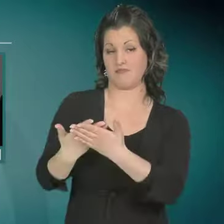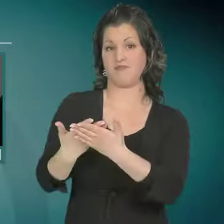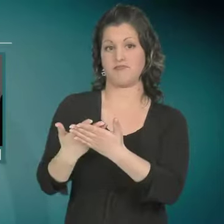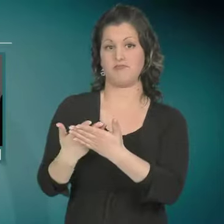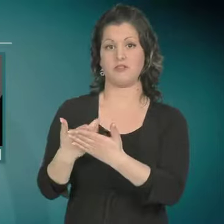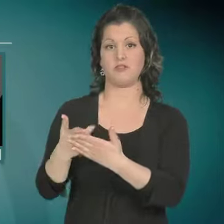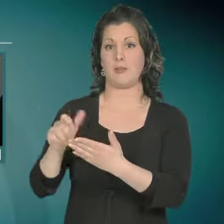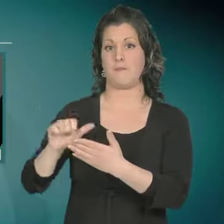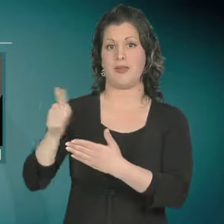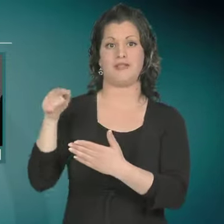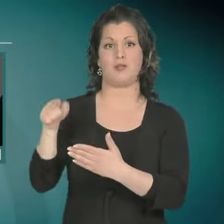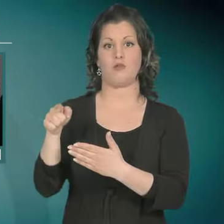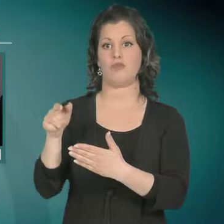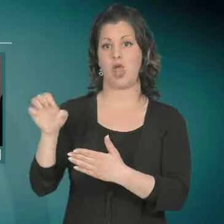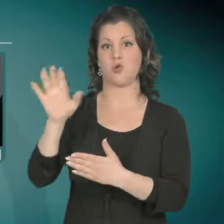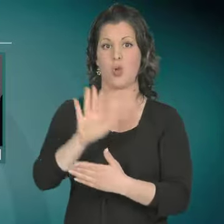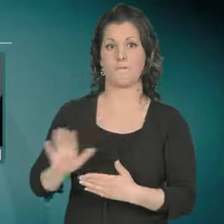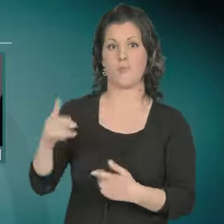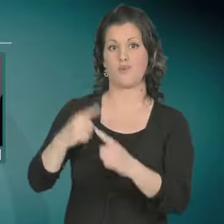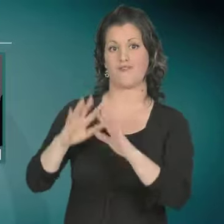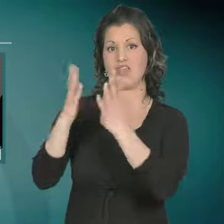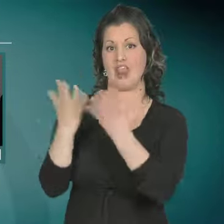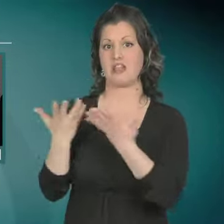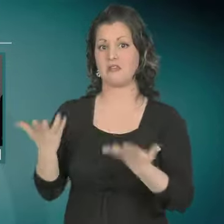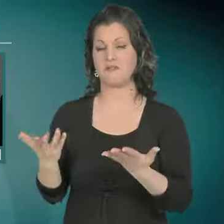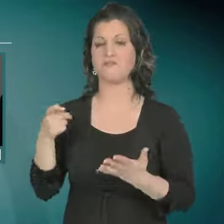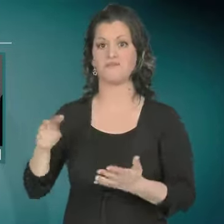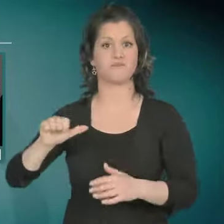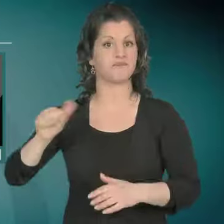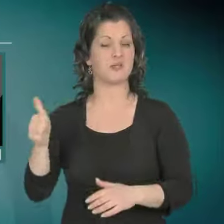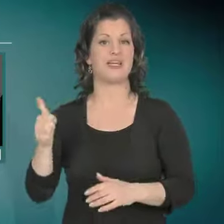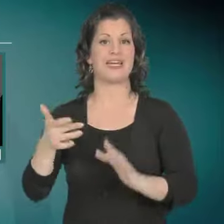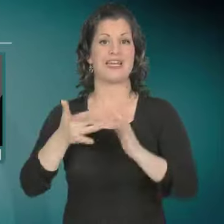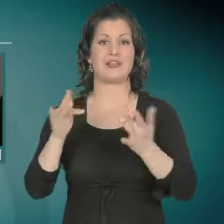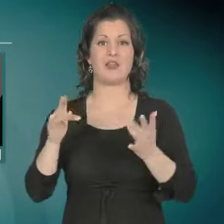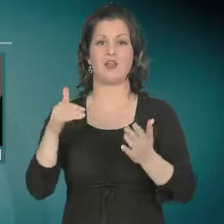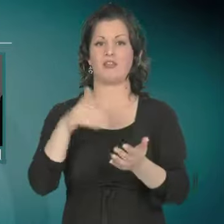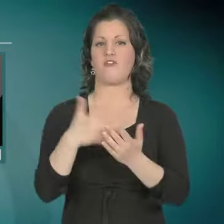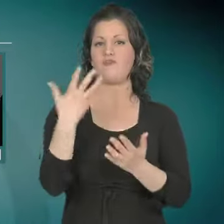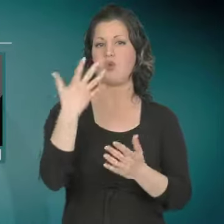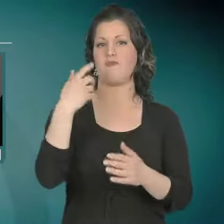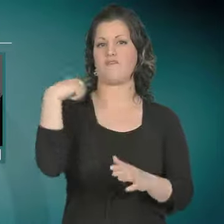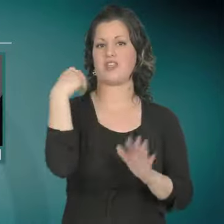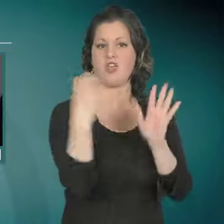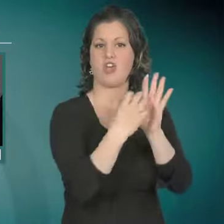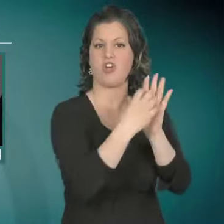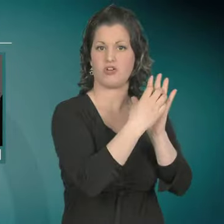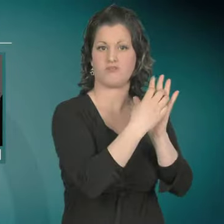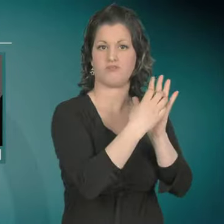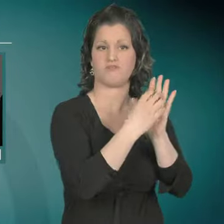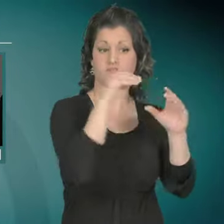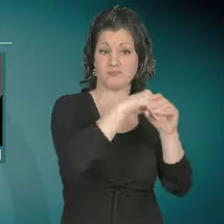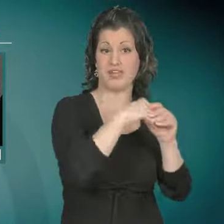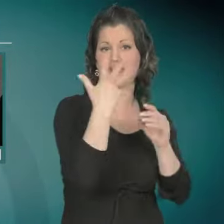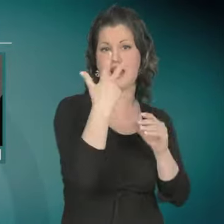SGB FSS schreibt damit Geschichte, denn es ist eine Europa- und Weltneuheit. Auf dem Internet werden gleichzeitig 5 Videos